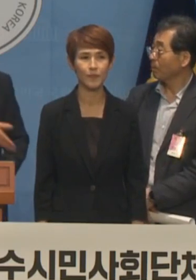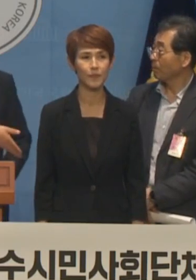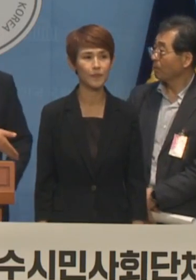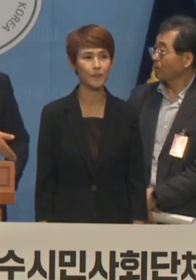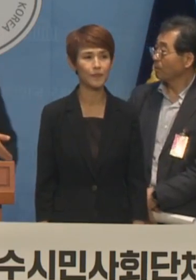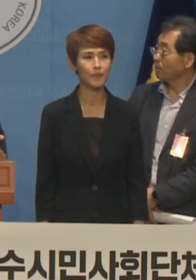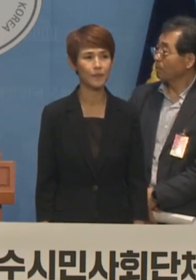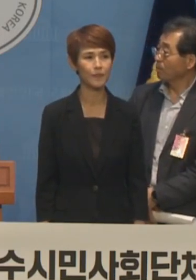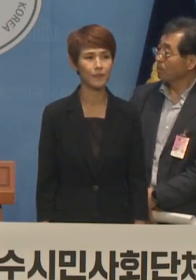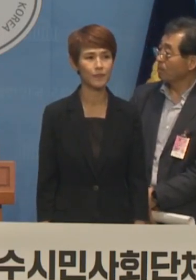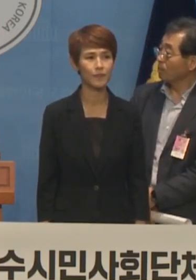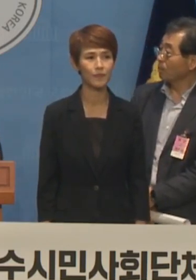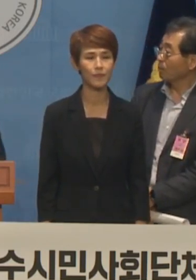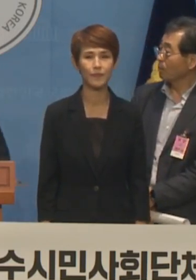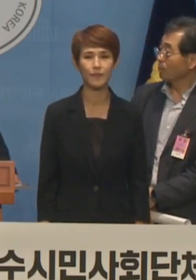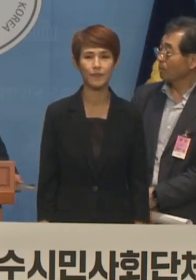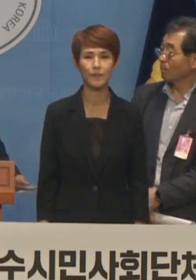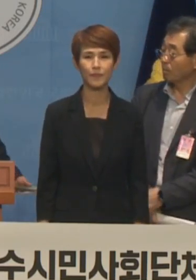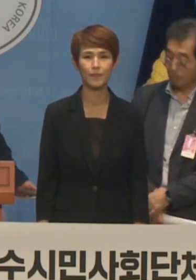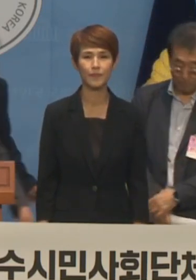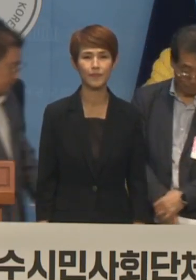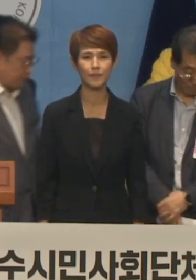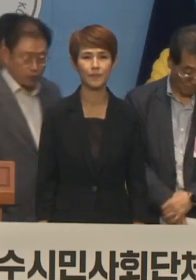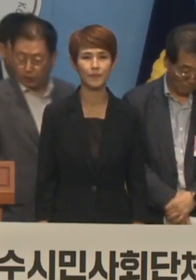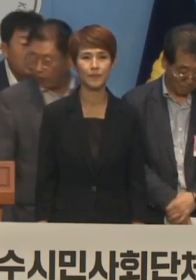여기 오시죠.